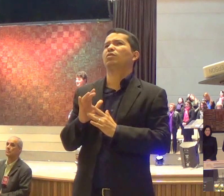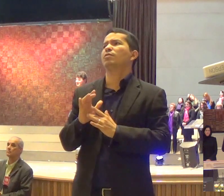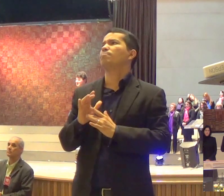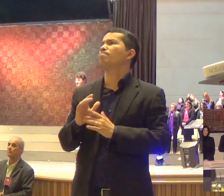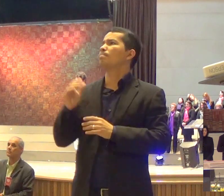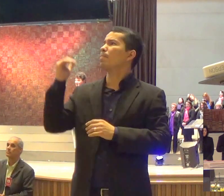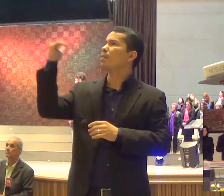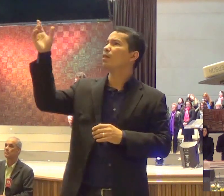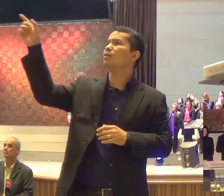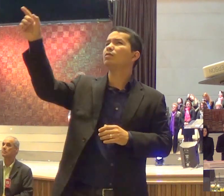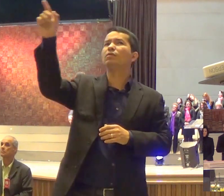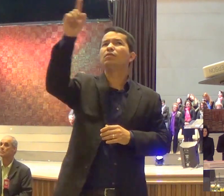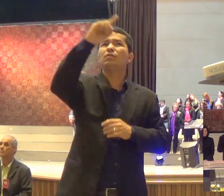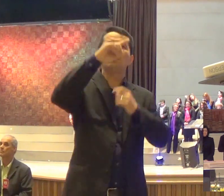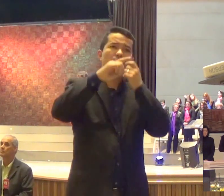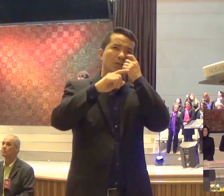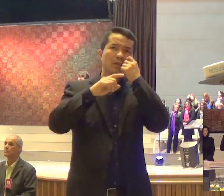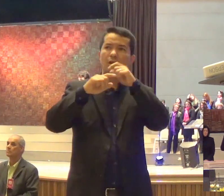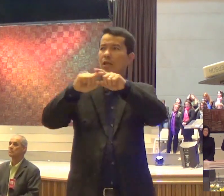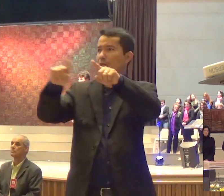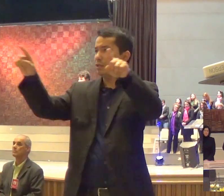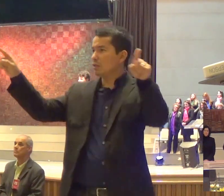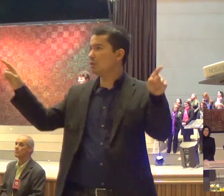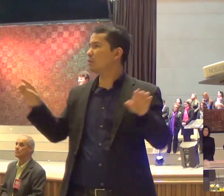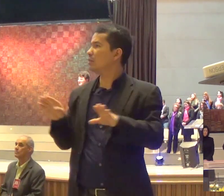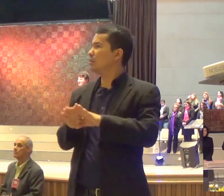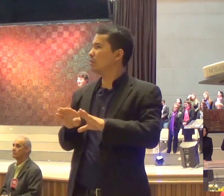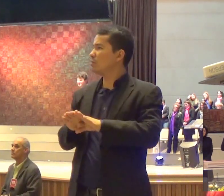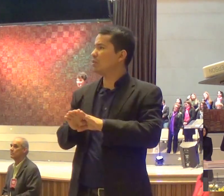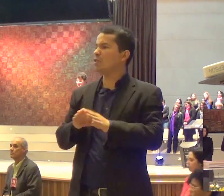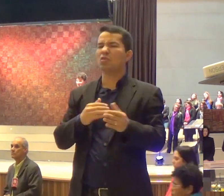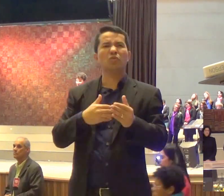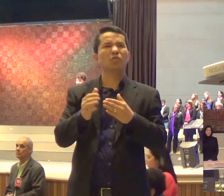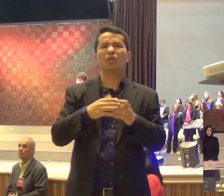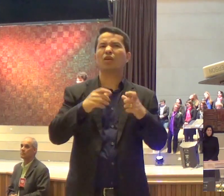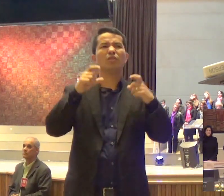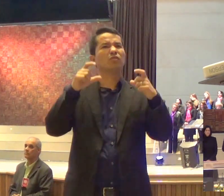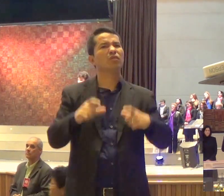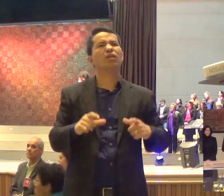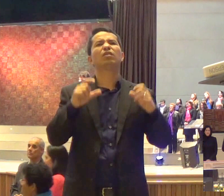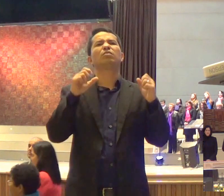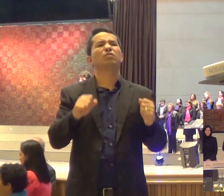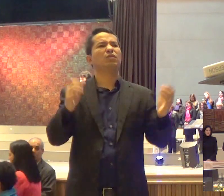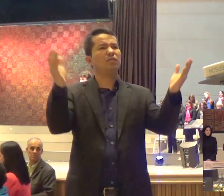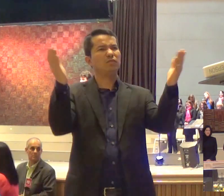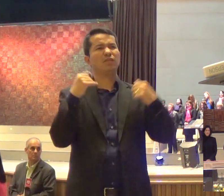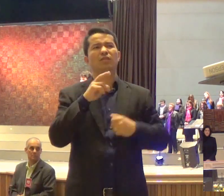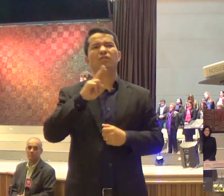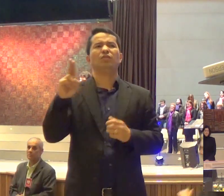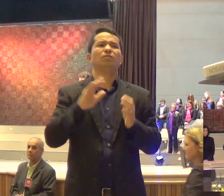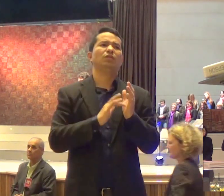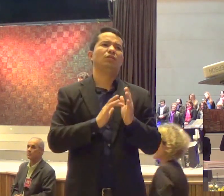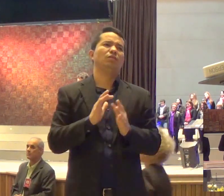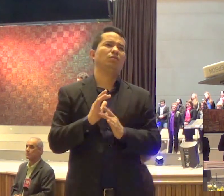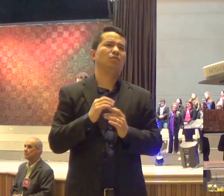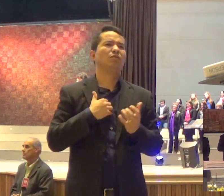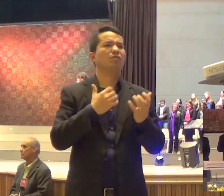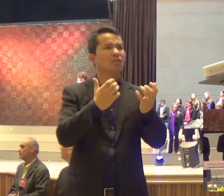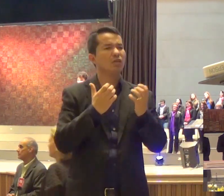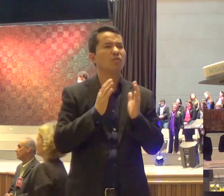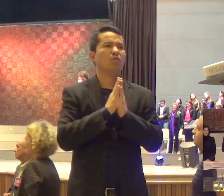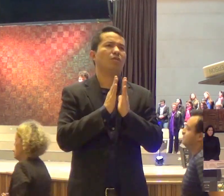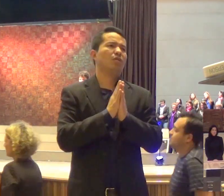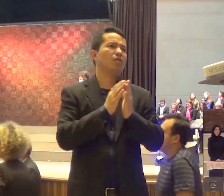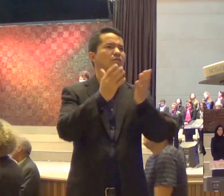vir na galeria aqui na nave aonde você estiver certo seu lugar venha quero orar com você